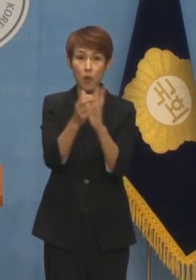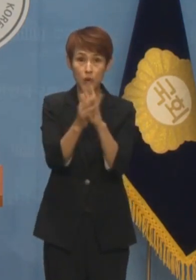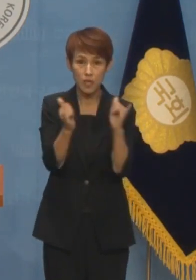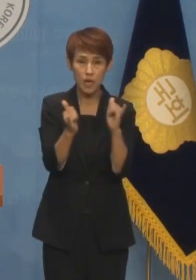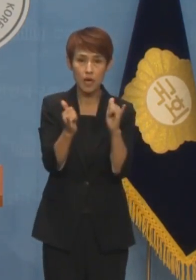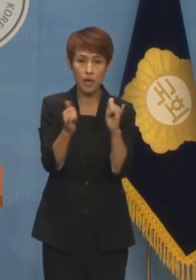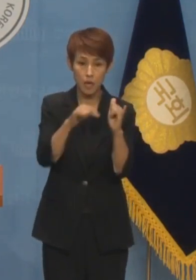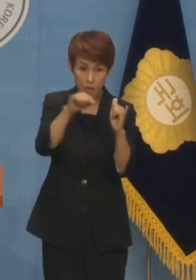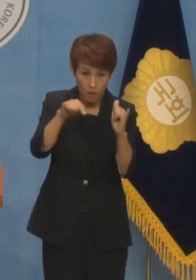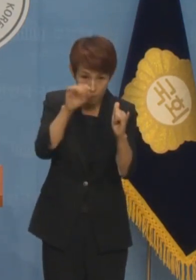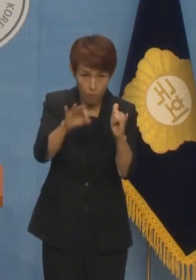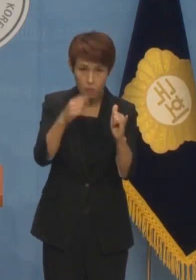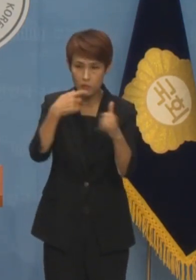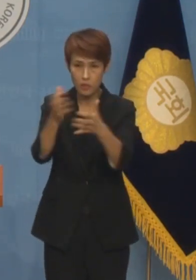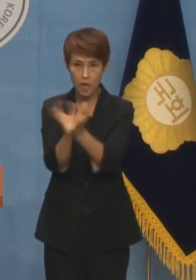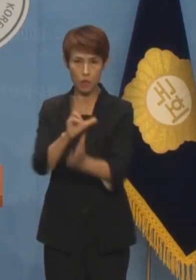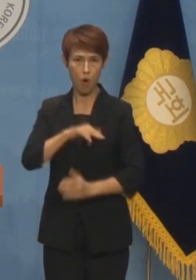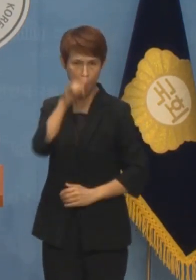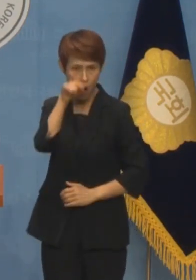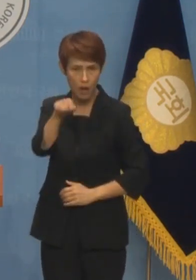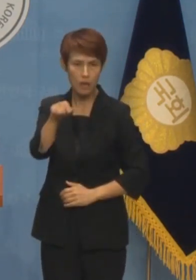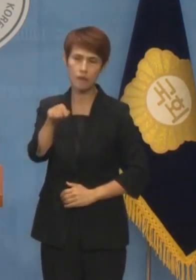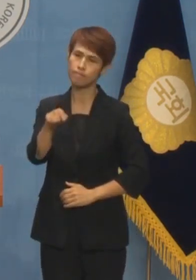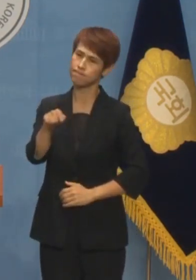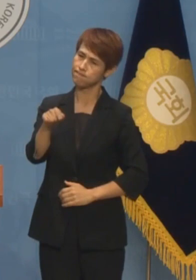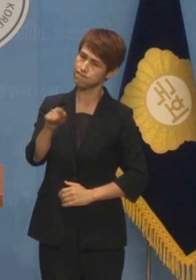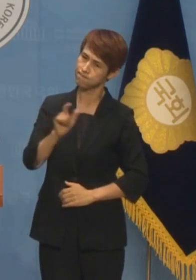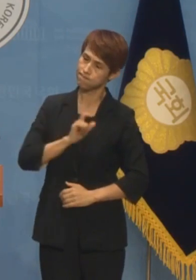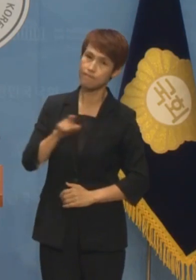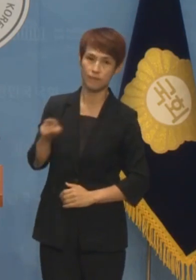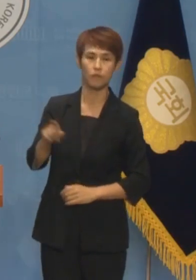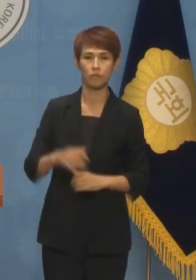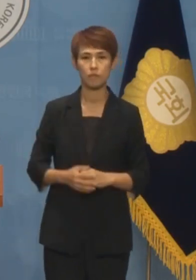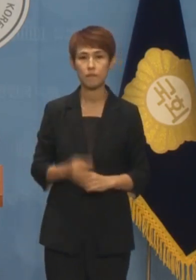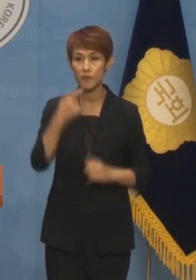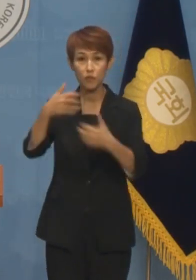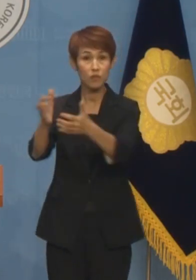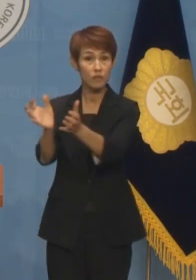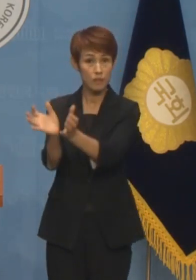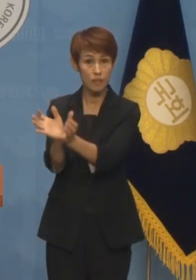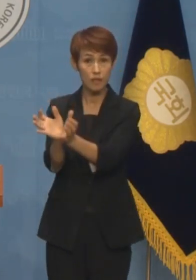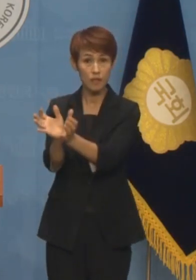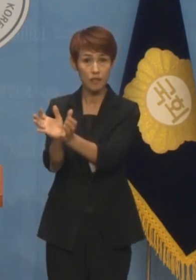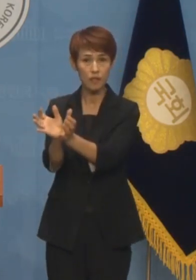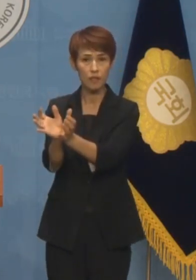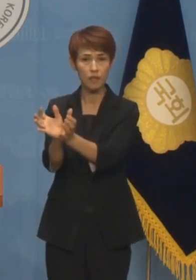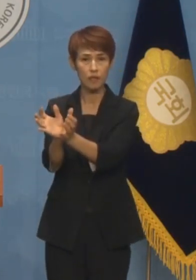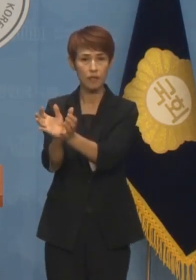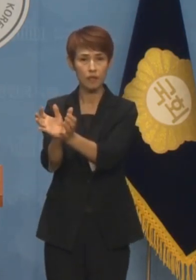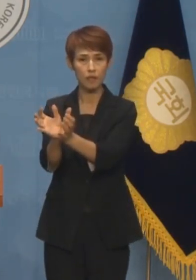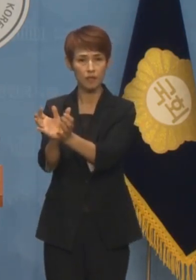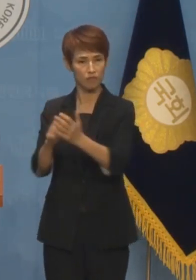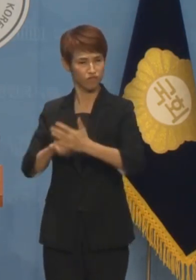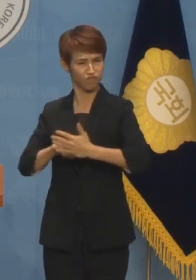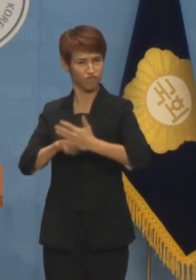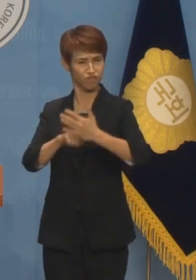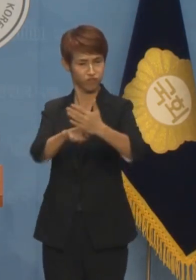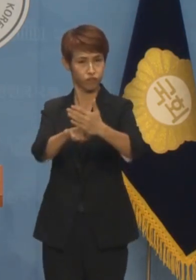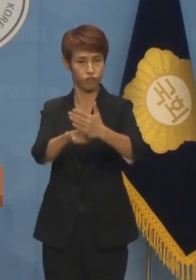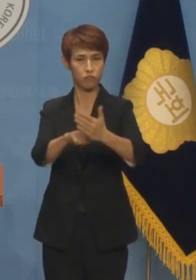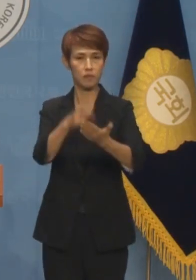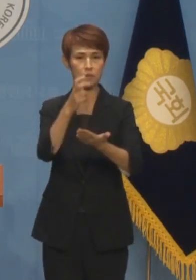제기됩니다 지난 21일 민주당의 일방적인 강행으로 개최된